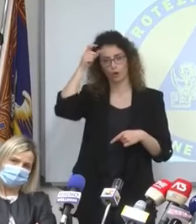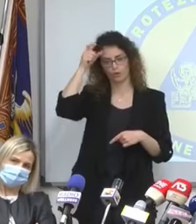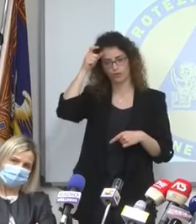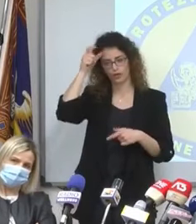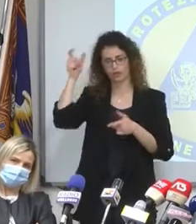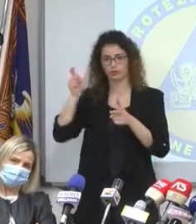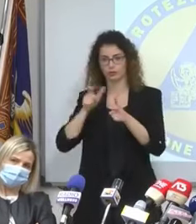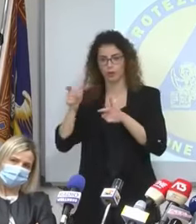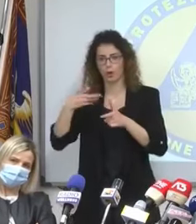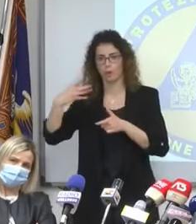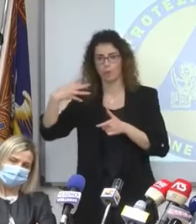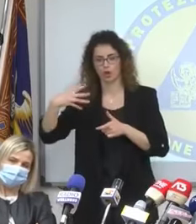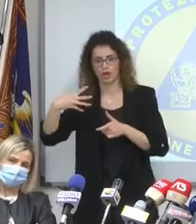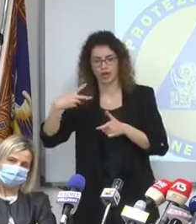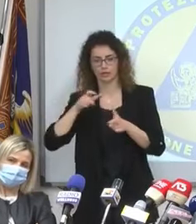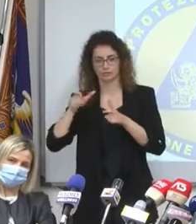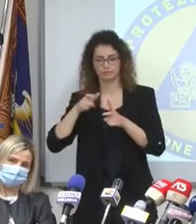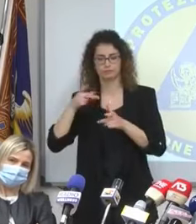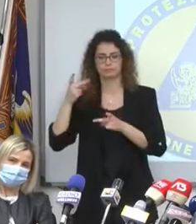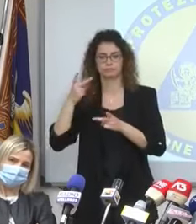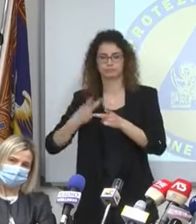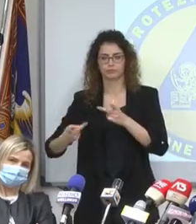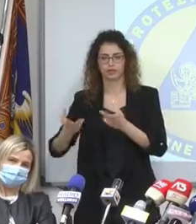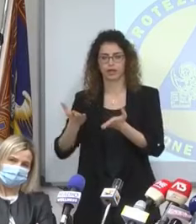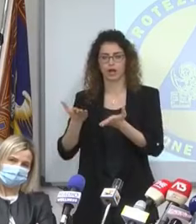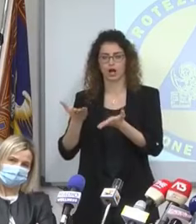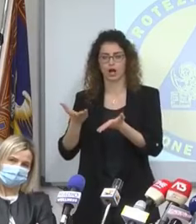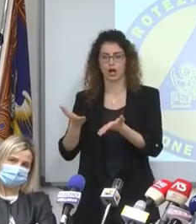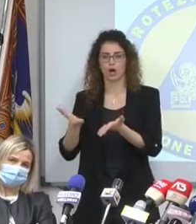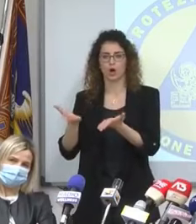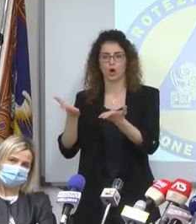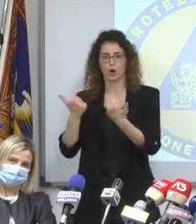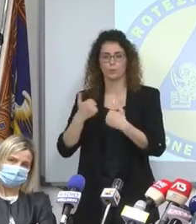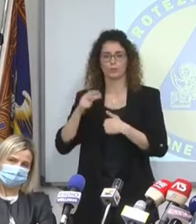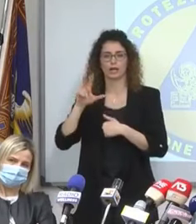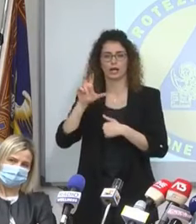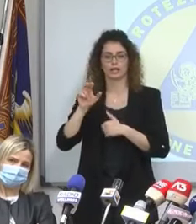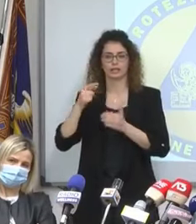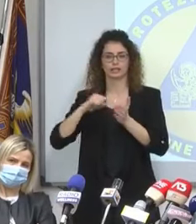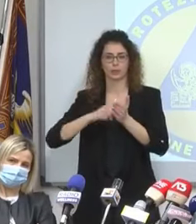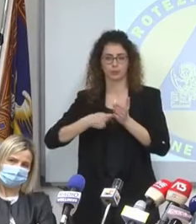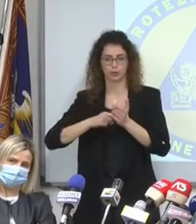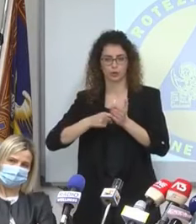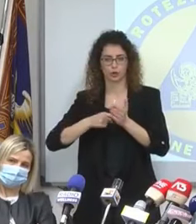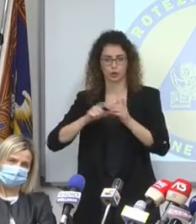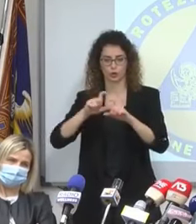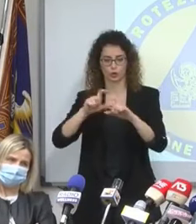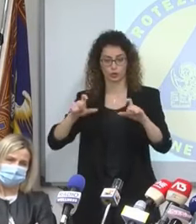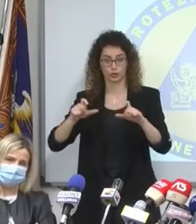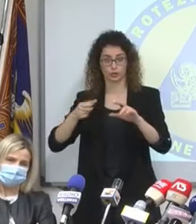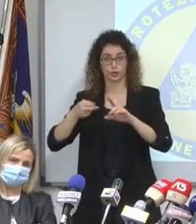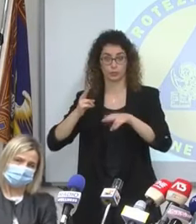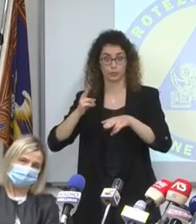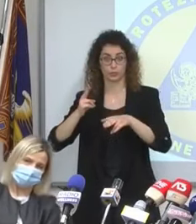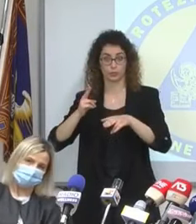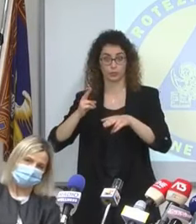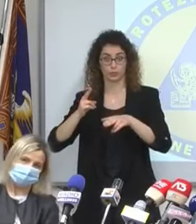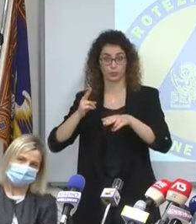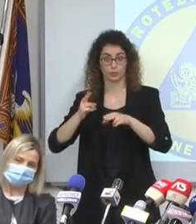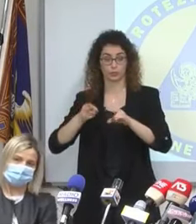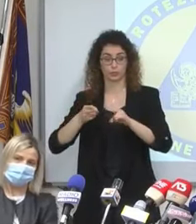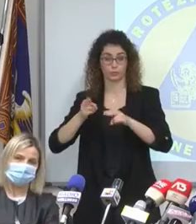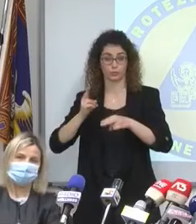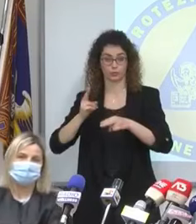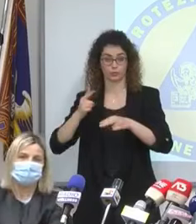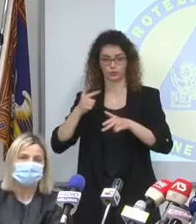con Moderna per cercare di comprare 30 milioni di dosi in più di Moderna rispetto a quelle che